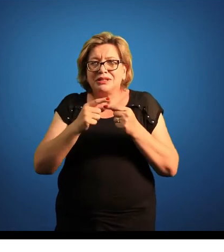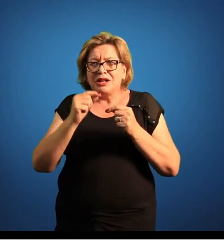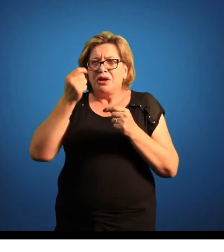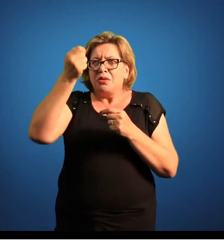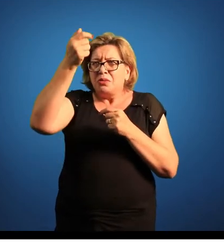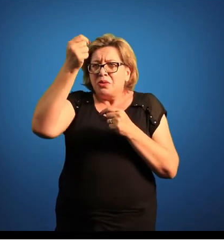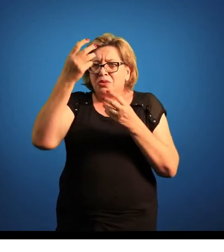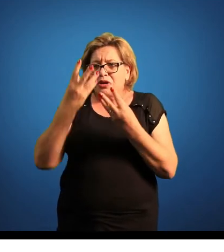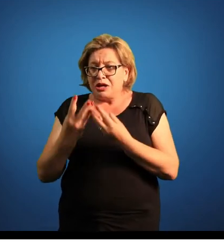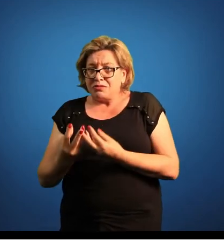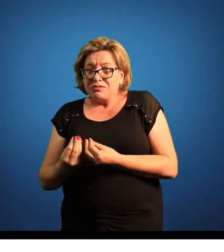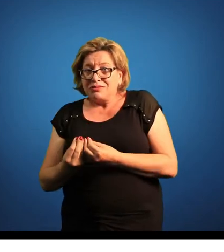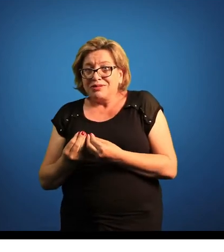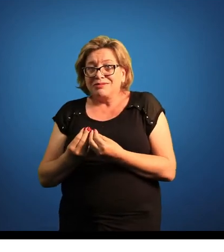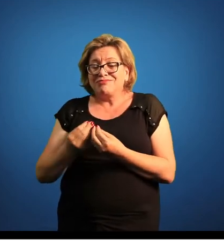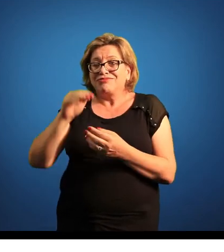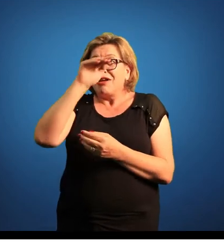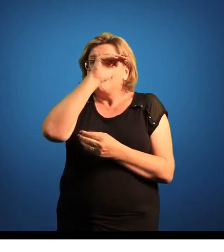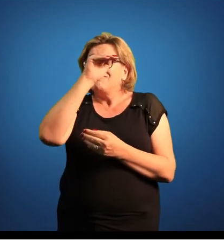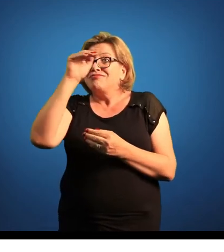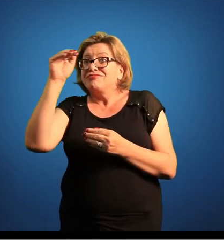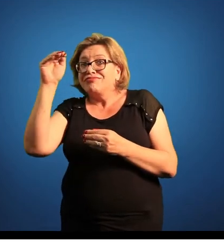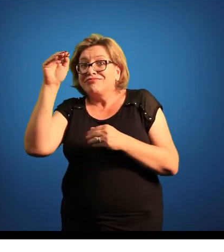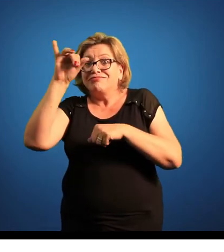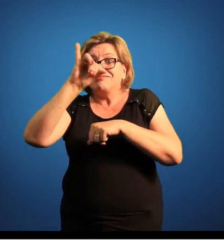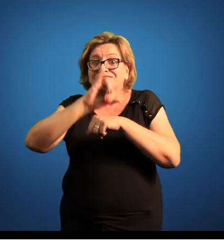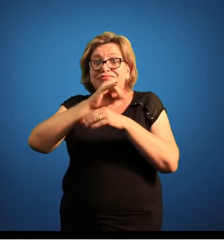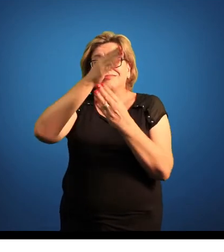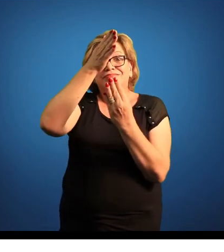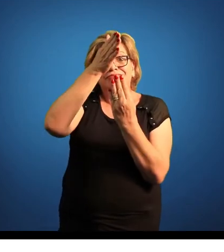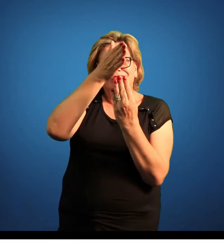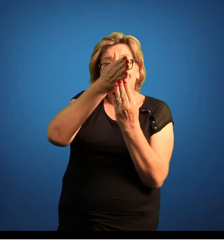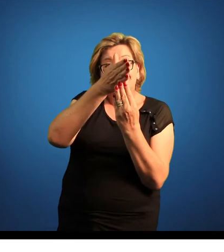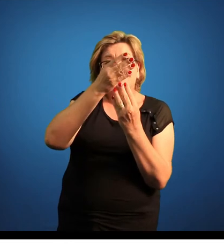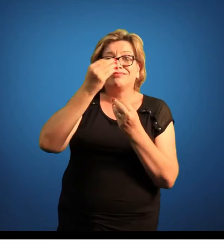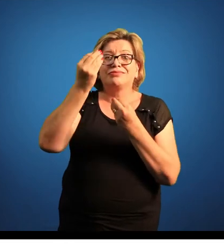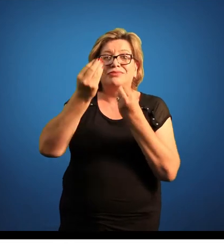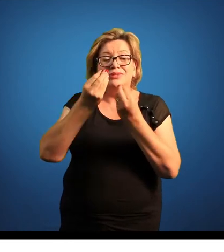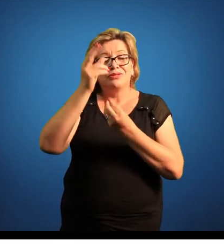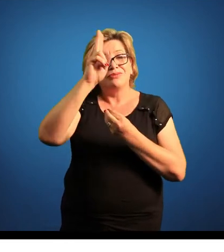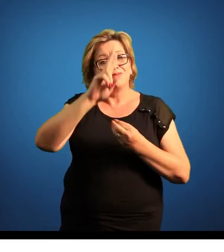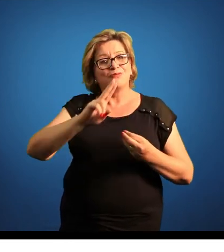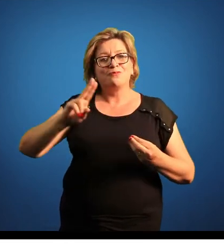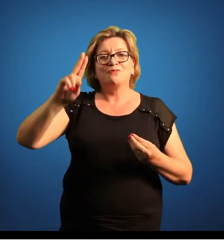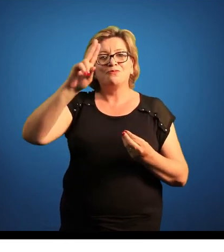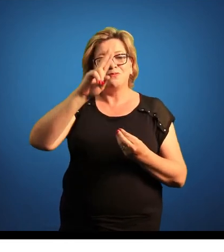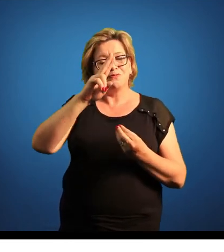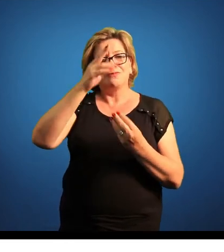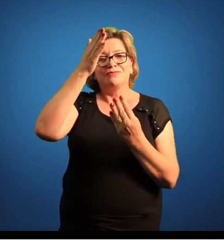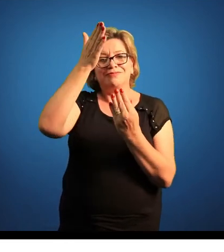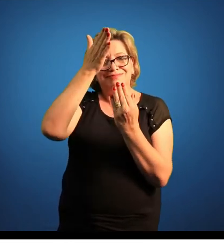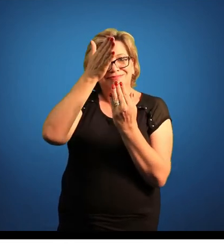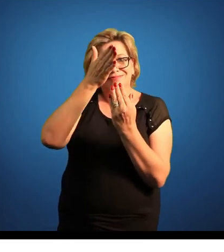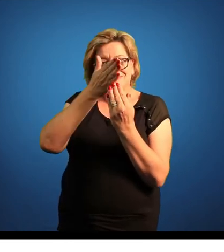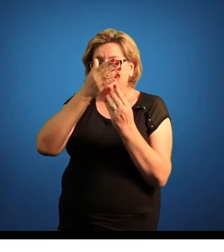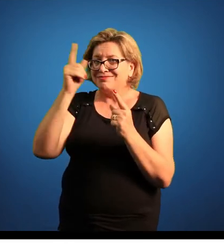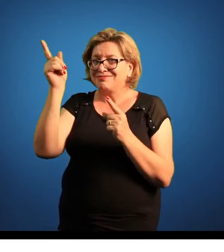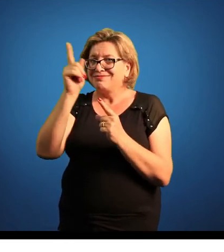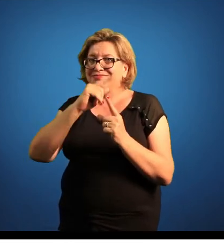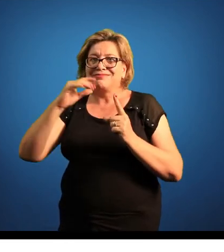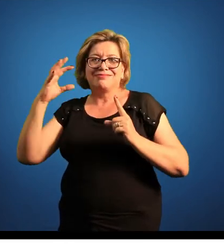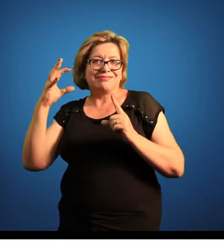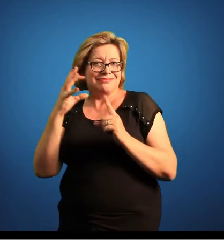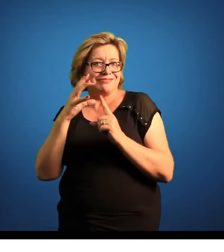alto, ele vai se localizar onde? Nos extremos da tua série. Então, quando você calcular a tua mediana, não vai influenciar